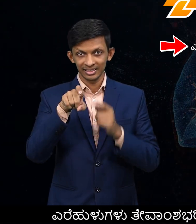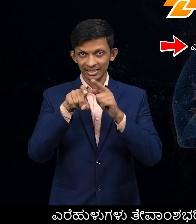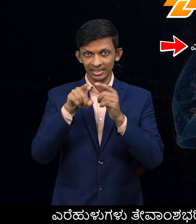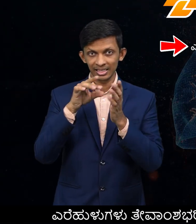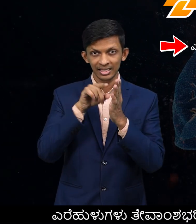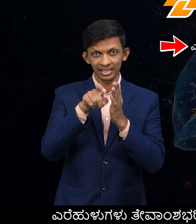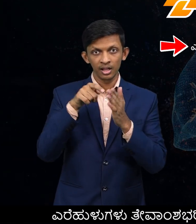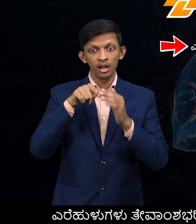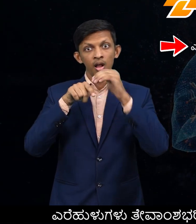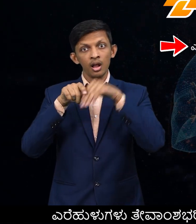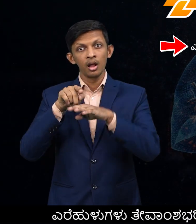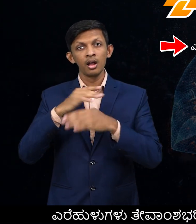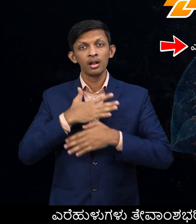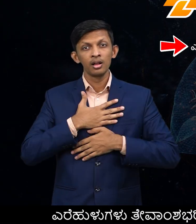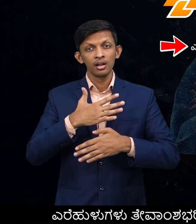ತೇವಾಂಶಭರಿತ ಚರ್ಮದ ಮೂಲಕ ಉಸಿರಾಡುತ್ತವೆ.